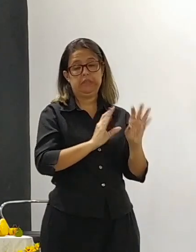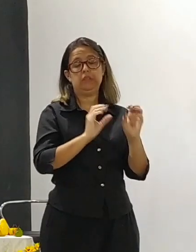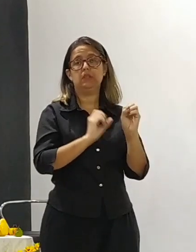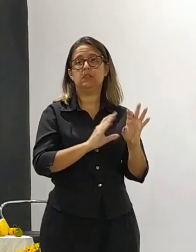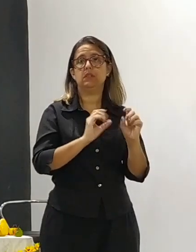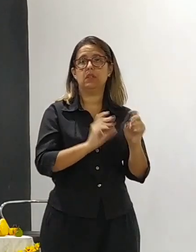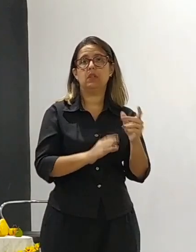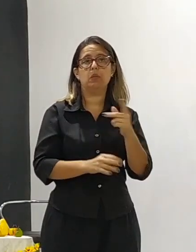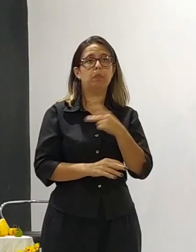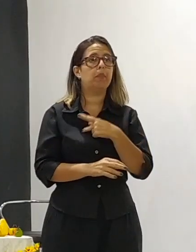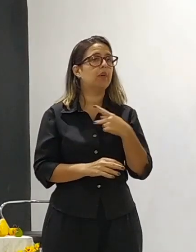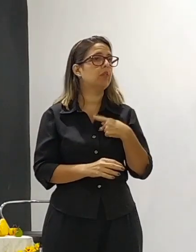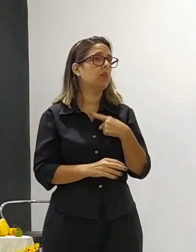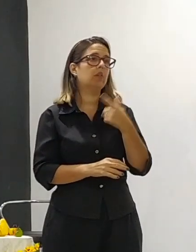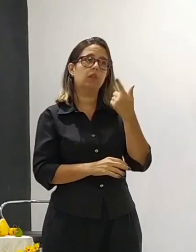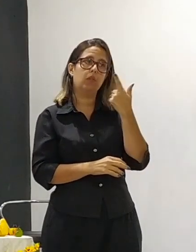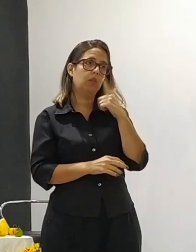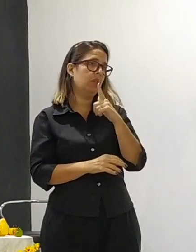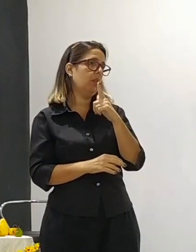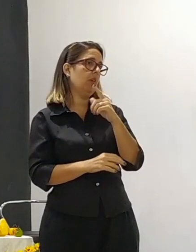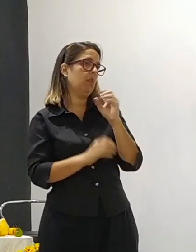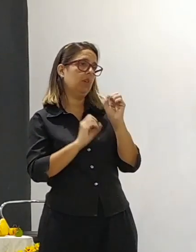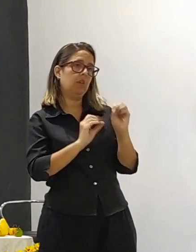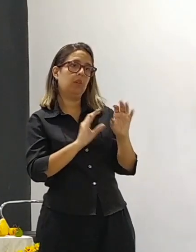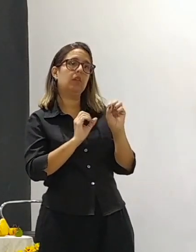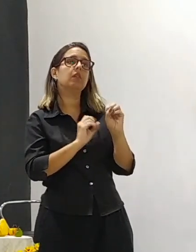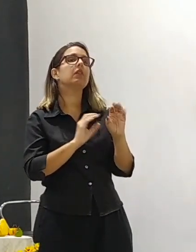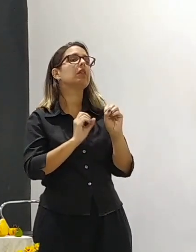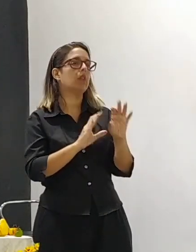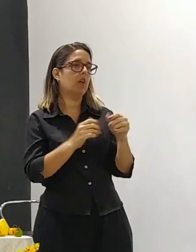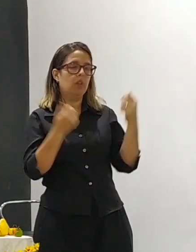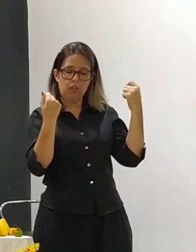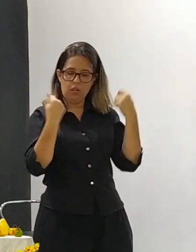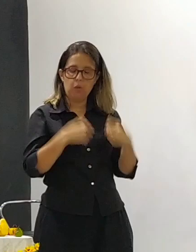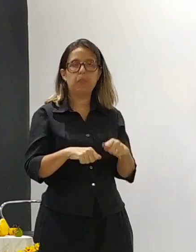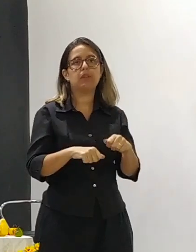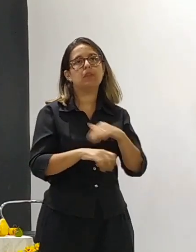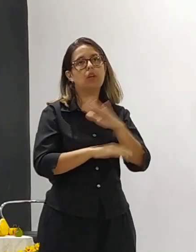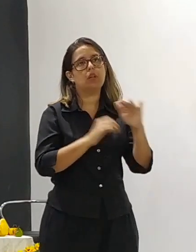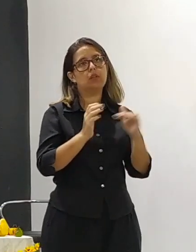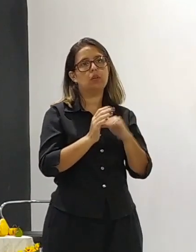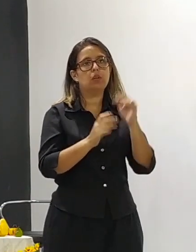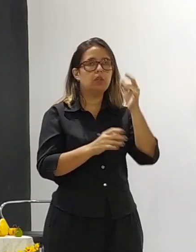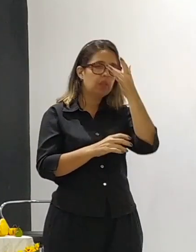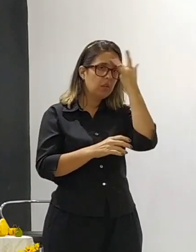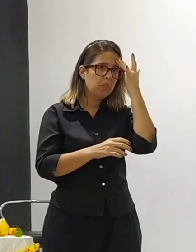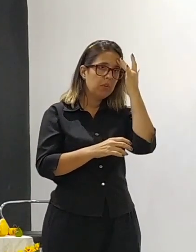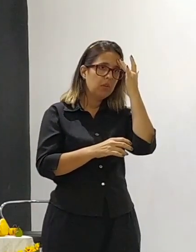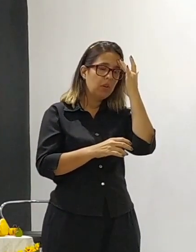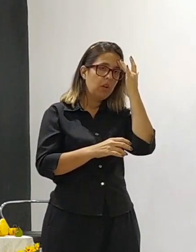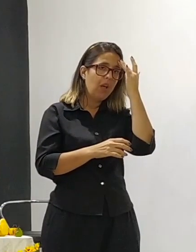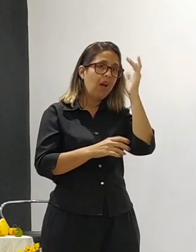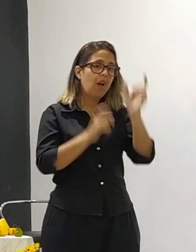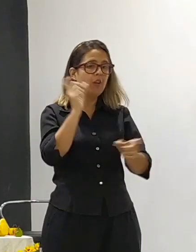pastor não tem condições de discipular todo mundo, de capacitar todo mundo. E aí o que acontece? Essas pessoas se